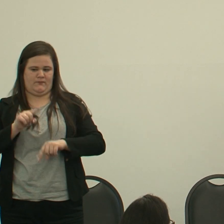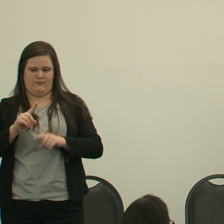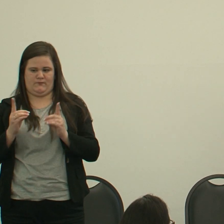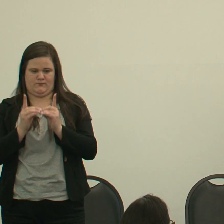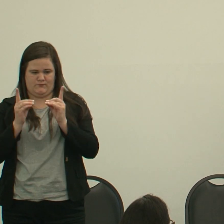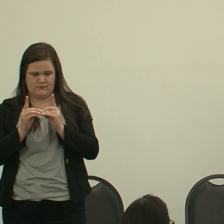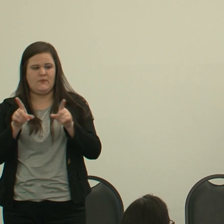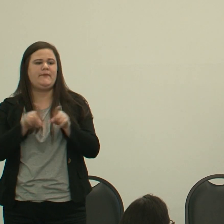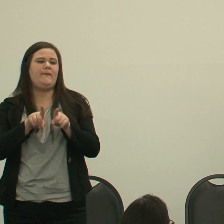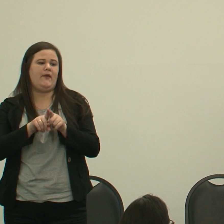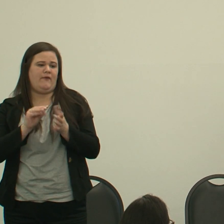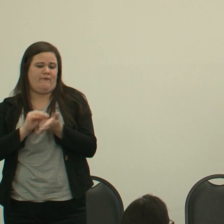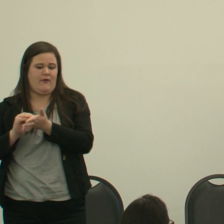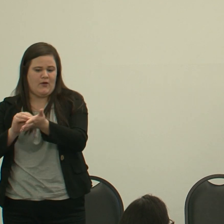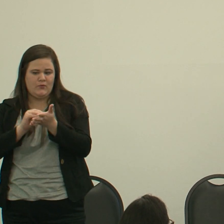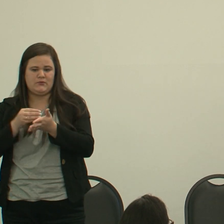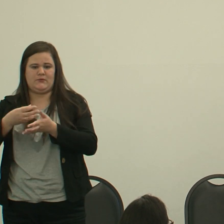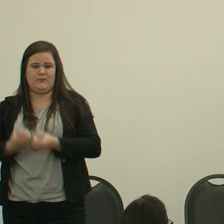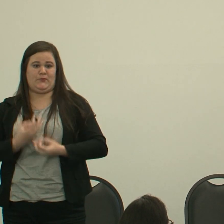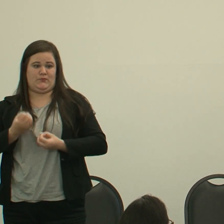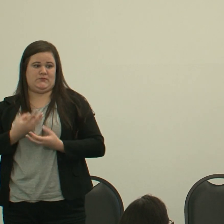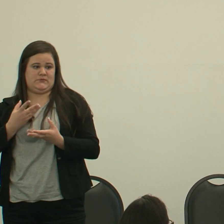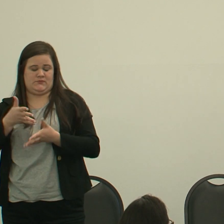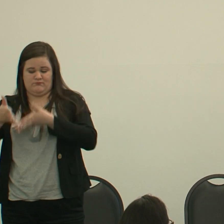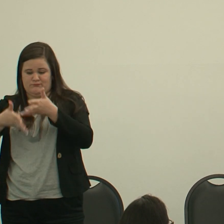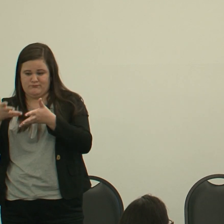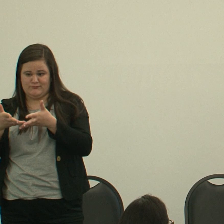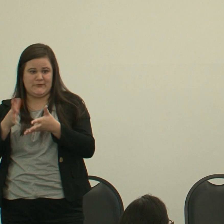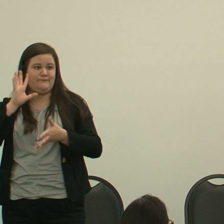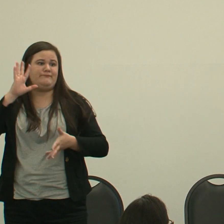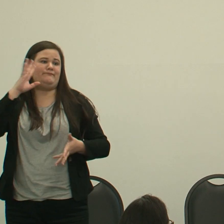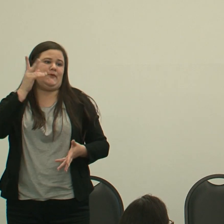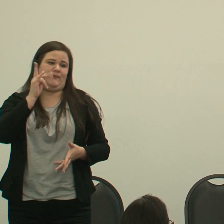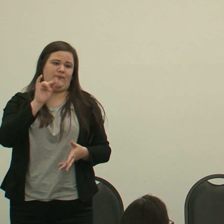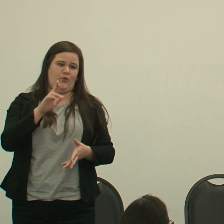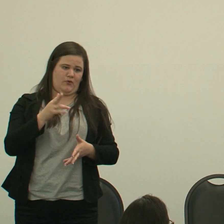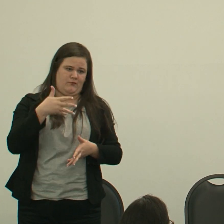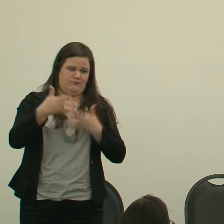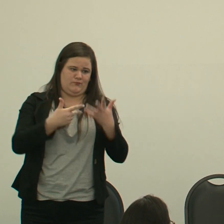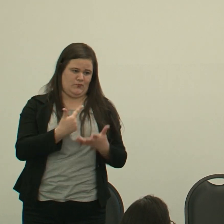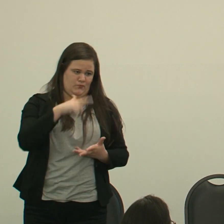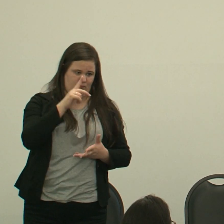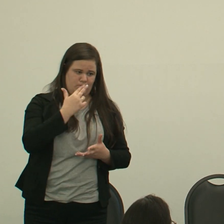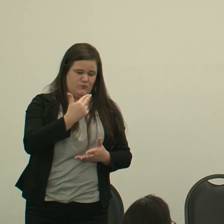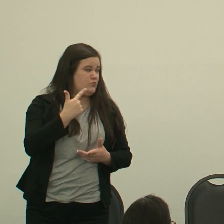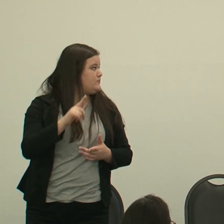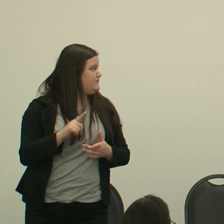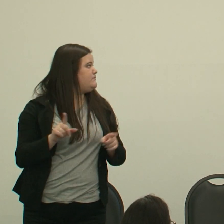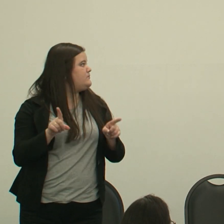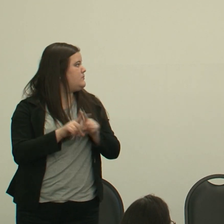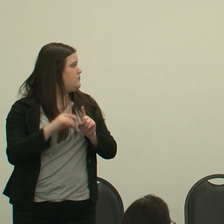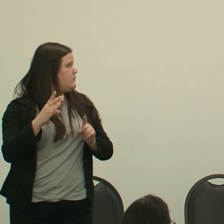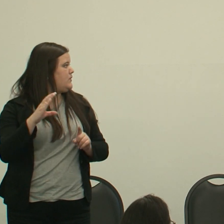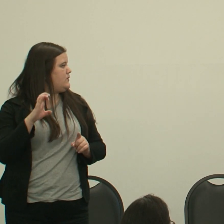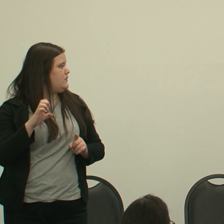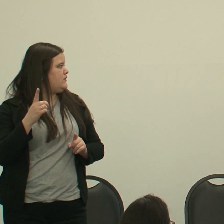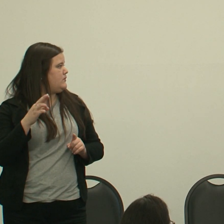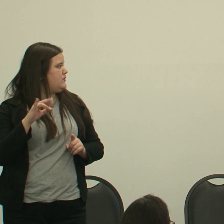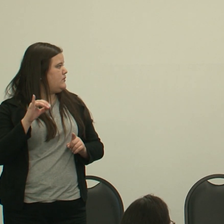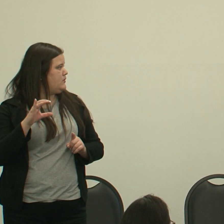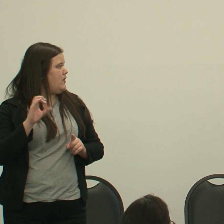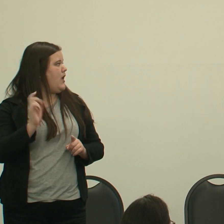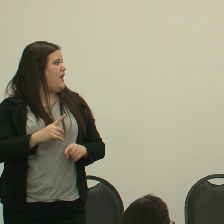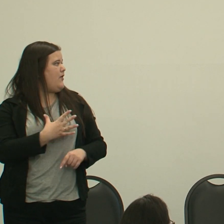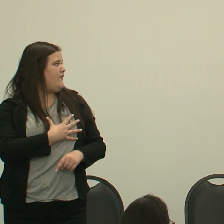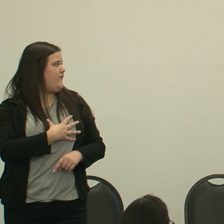inclusive Libras. Imaginem textos de outra língua. Pode passar, por favor. E o Cedric, que é o ouvinte, que é o Coda,